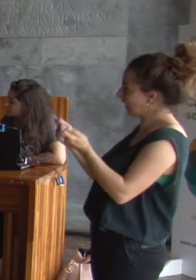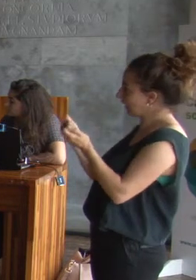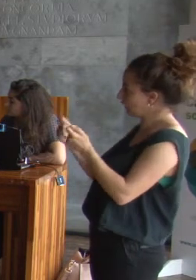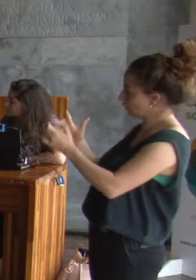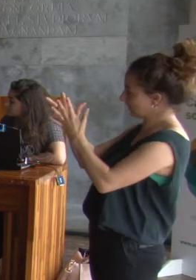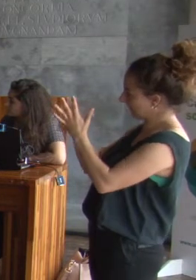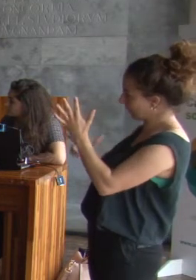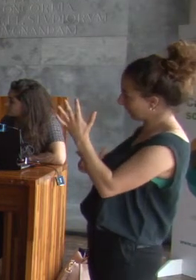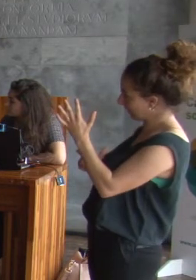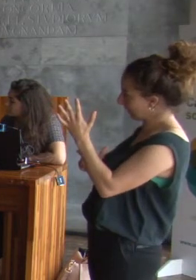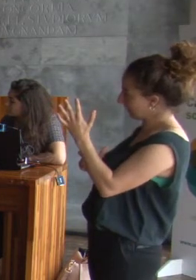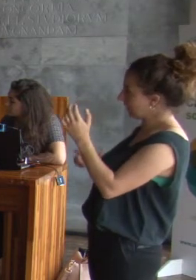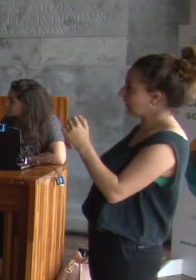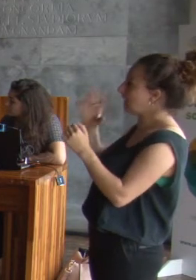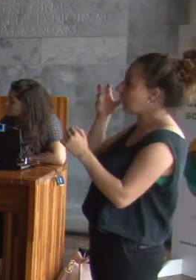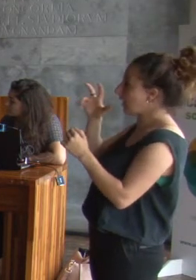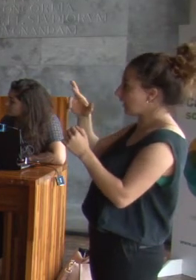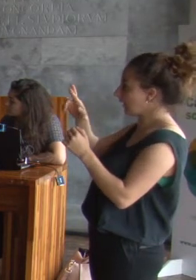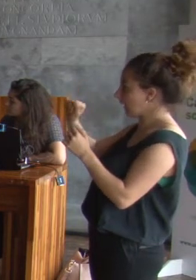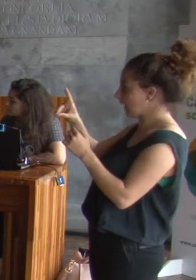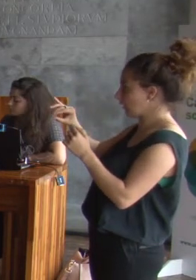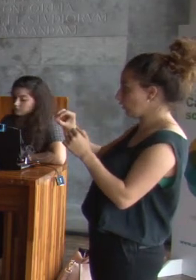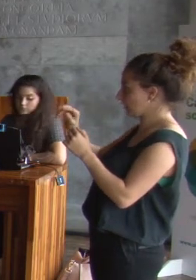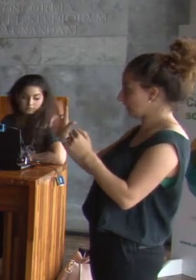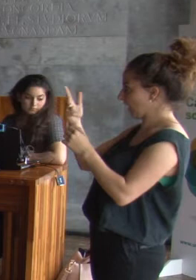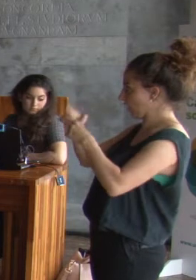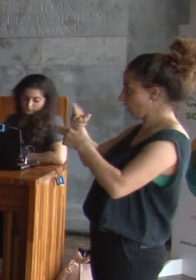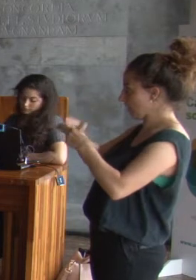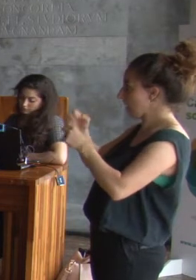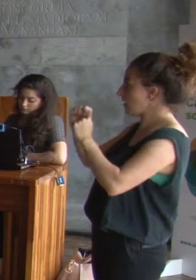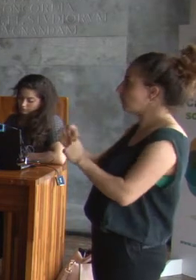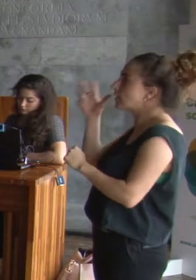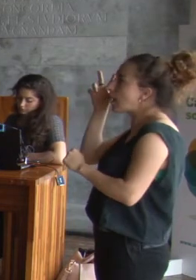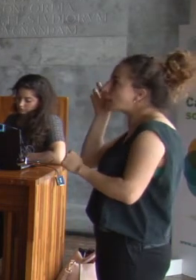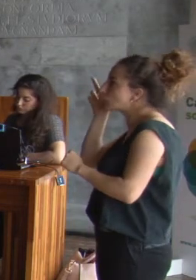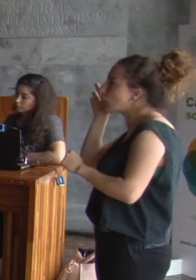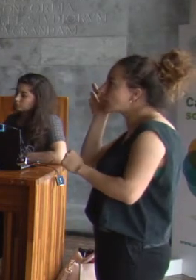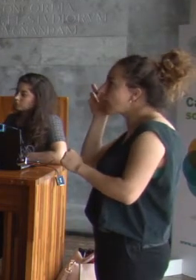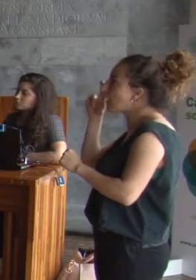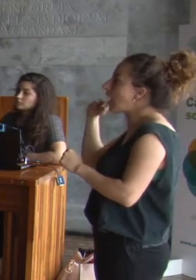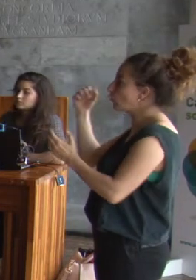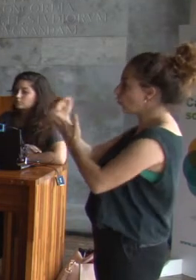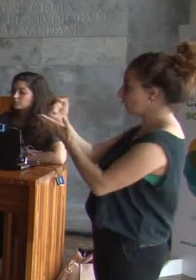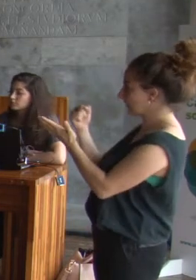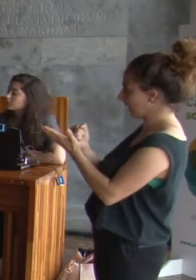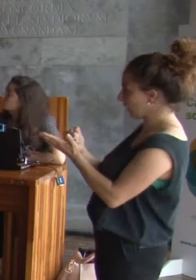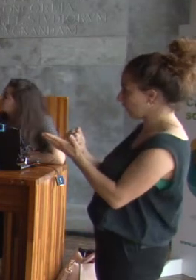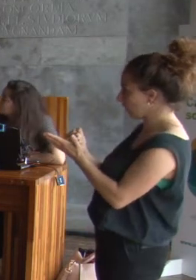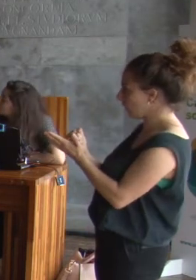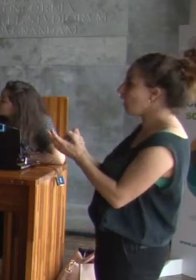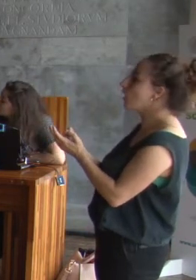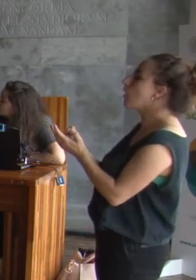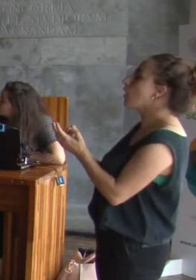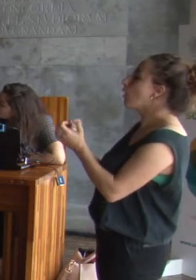di 3 mesi a Rai Radio 3 a Roma. Potete ascoltare l'intero audio documentario e